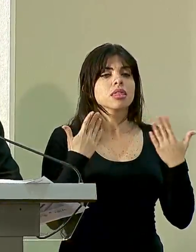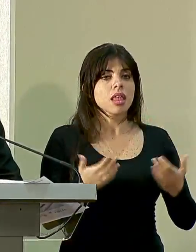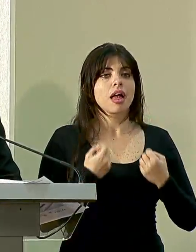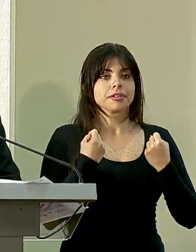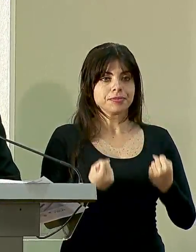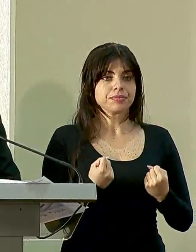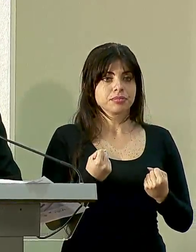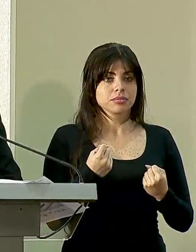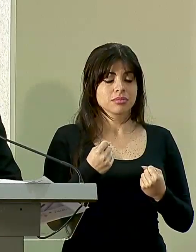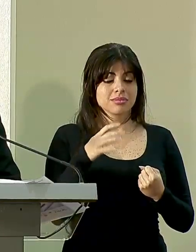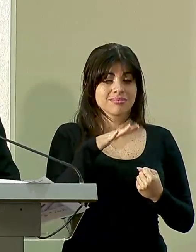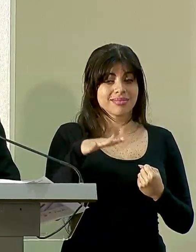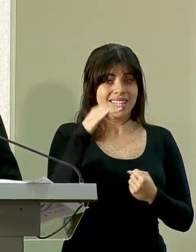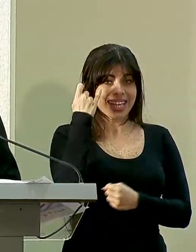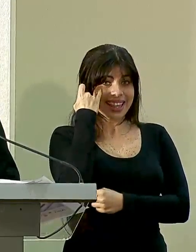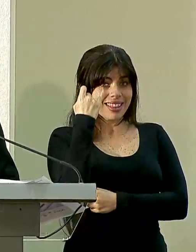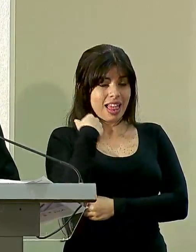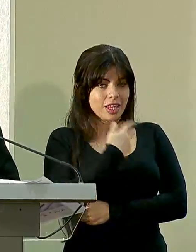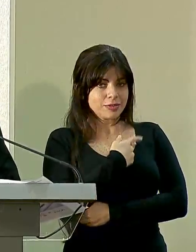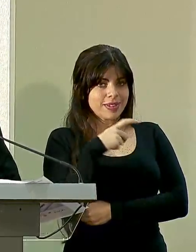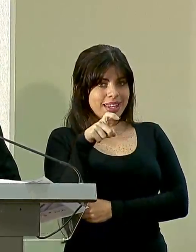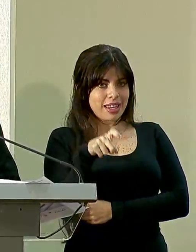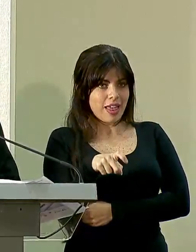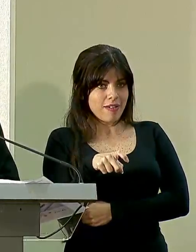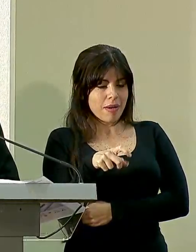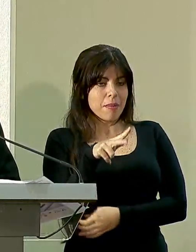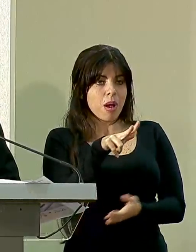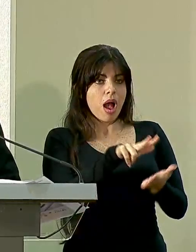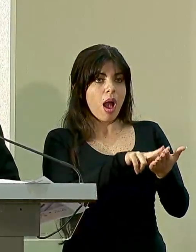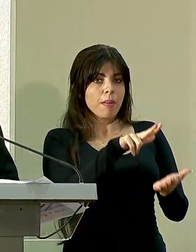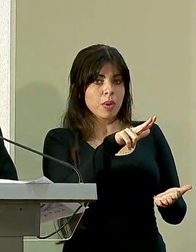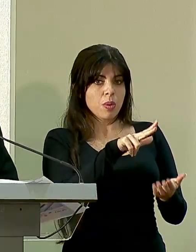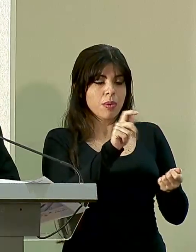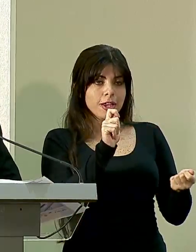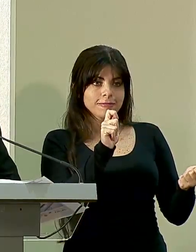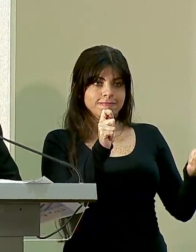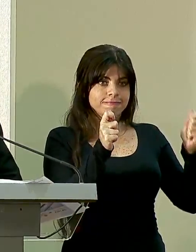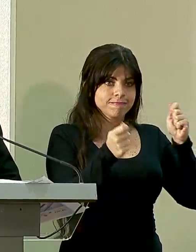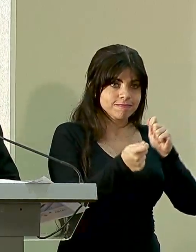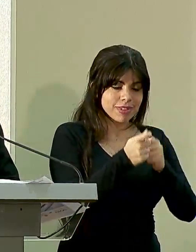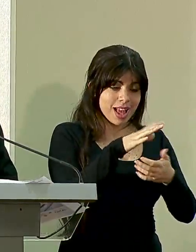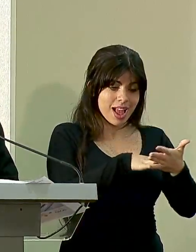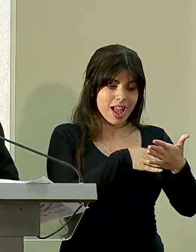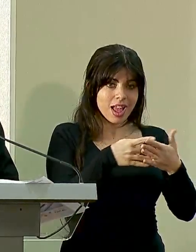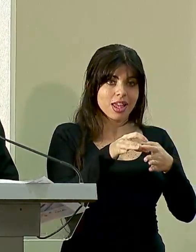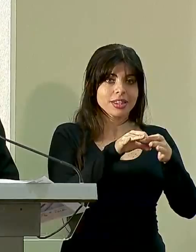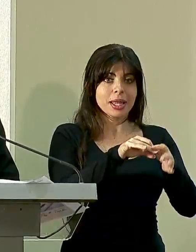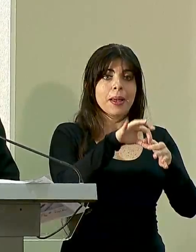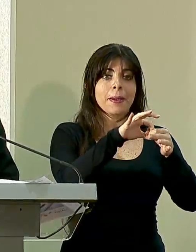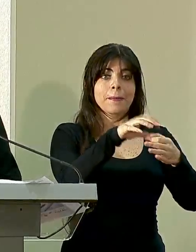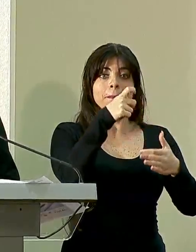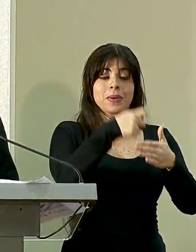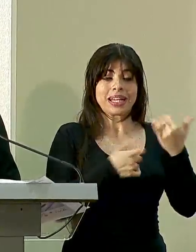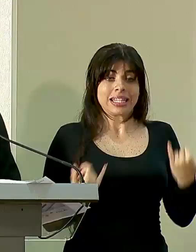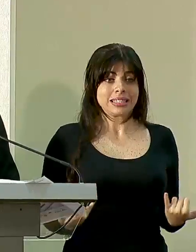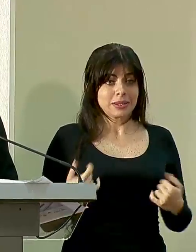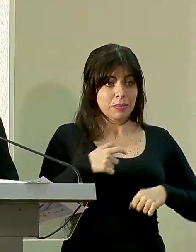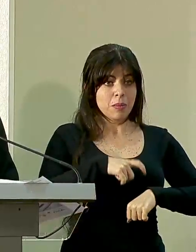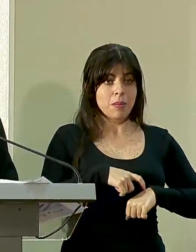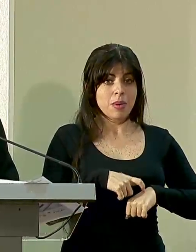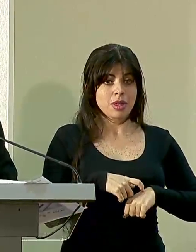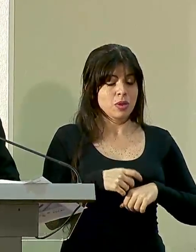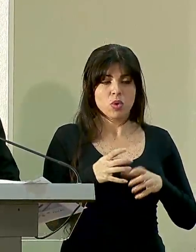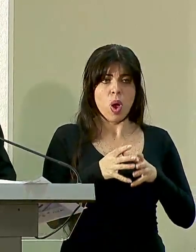fortalecer la idea que deberíamos aprobar una reforma, una agenda fiscal que en este momento no